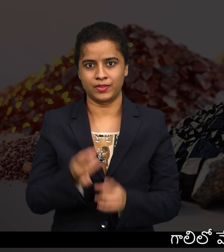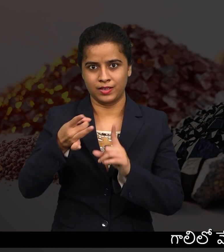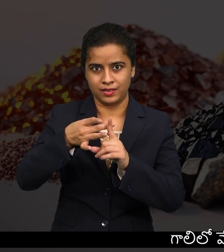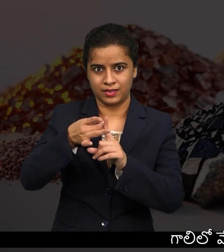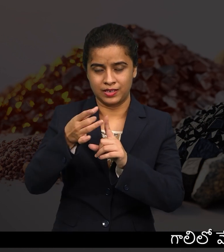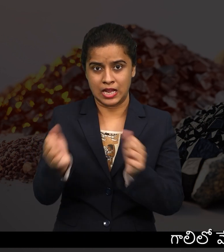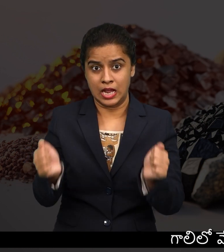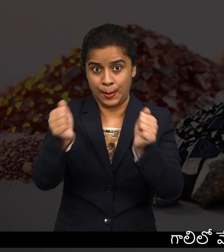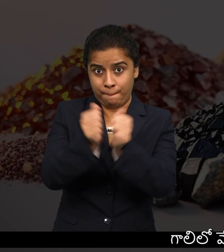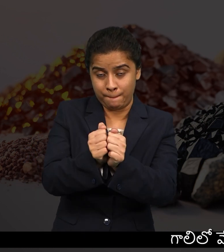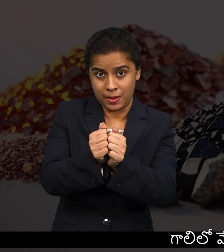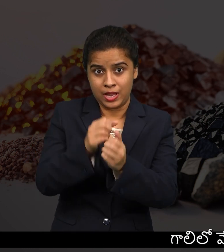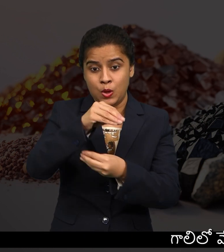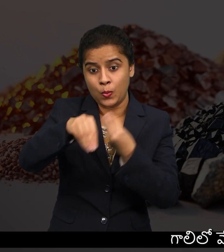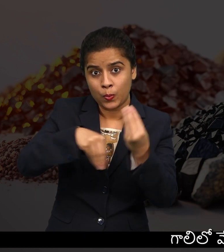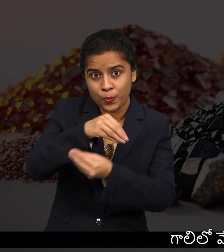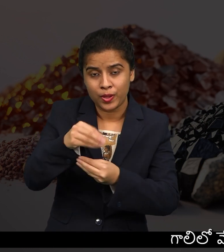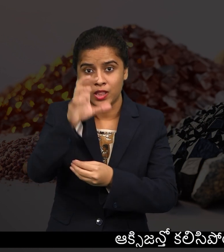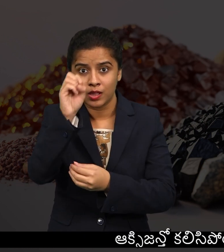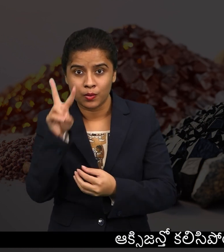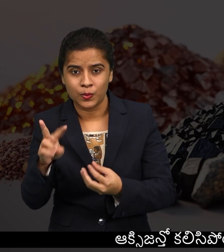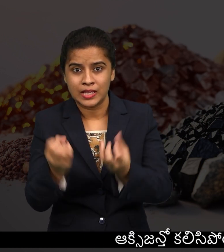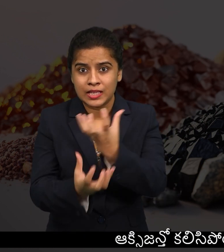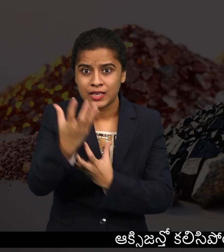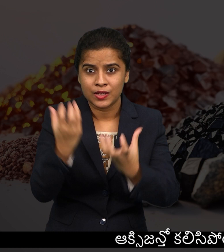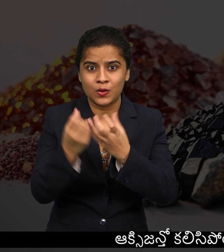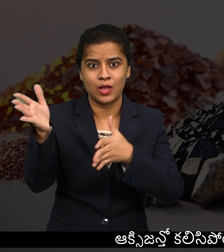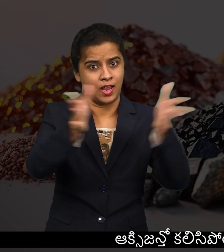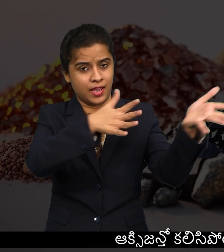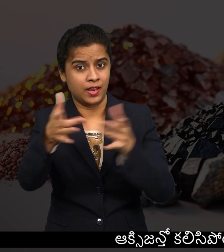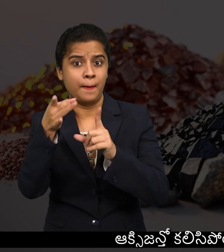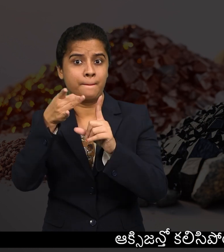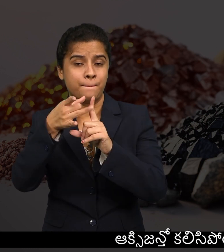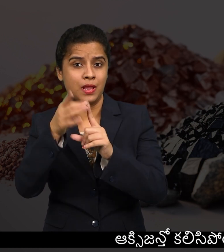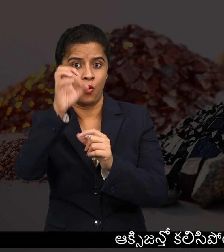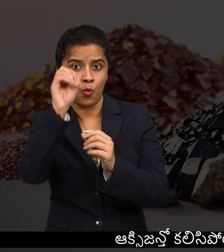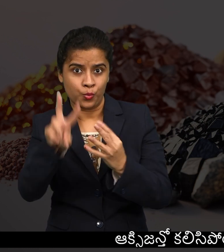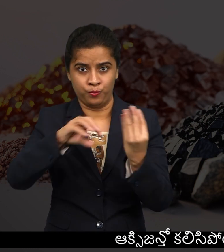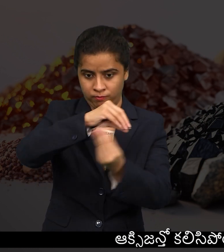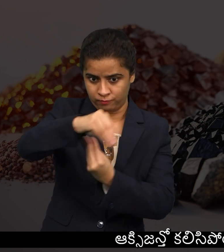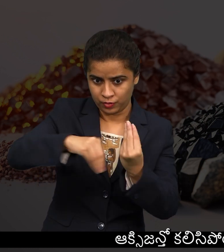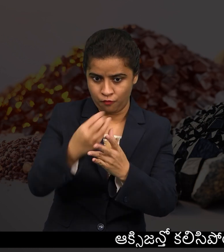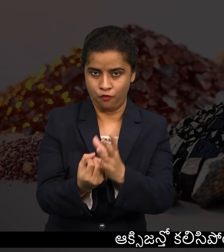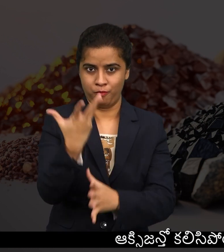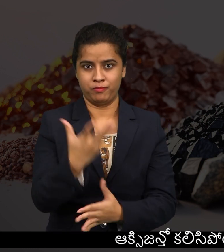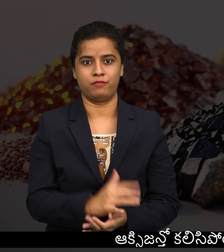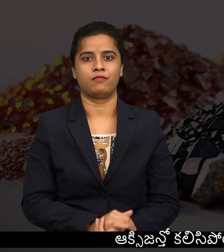గాలిలో వేడి చేసినప్పుడు లోహాలు ఆక్సిజన్తో కలిసిపోయి మెటల్ ఆక్సైడ్లు